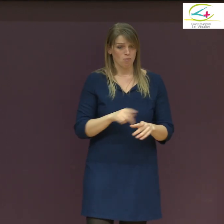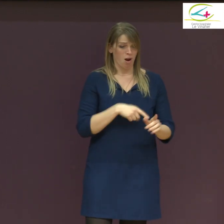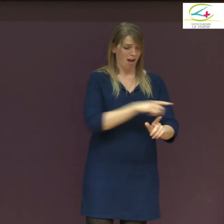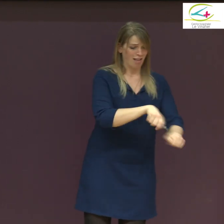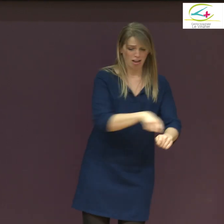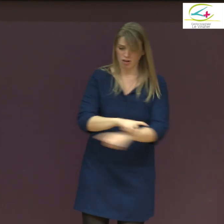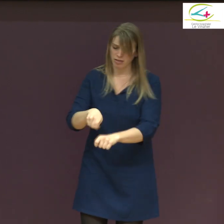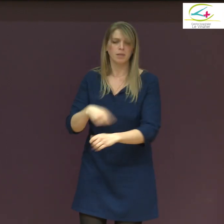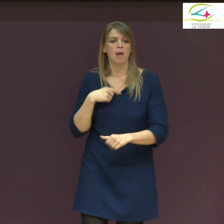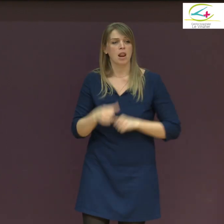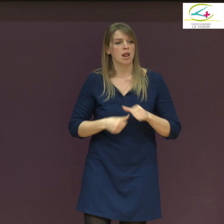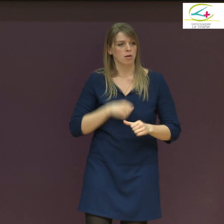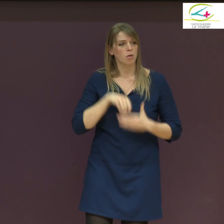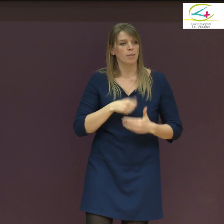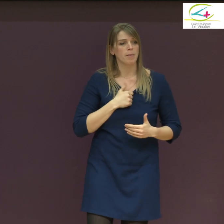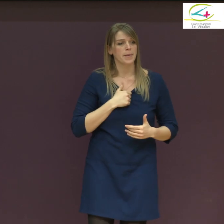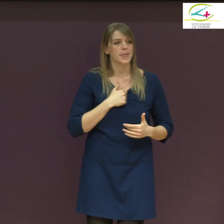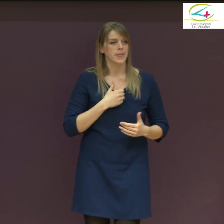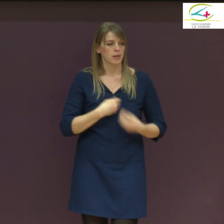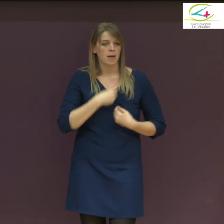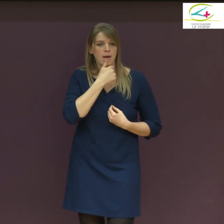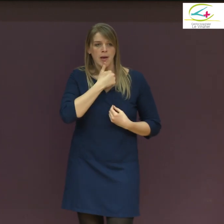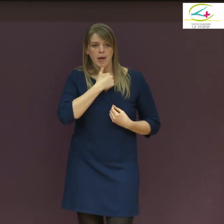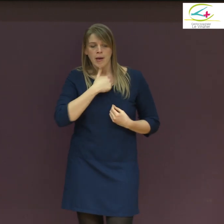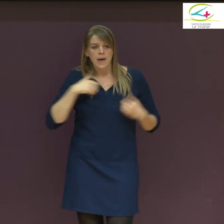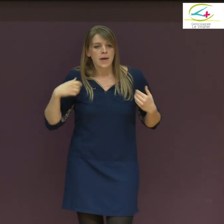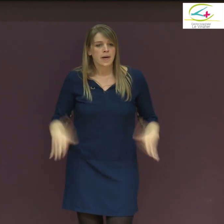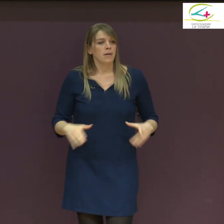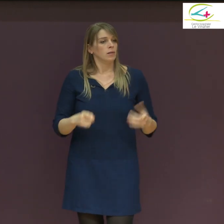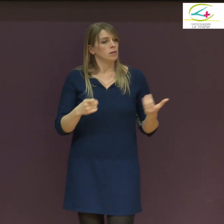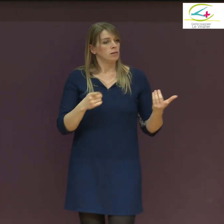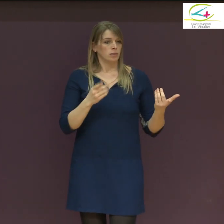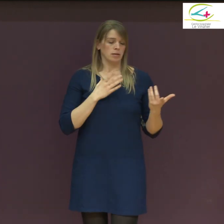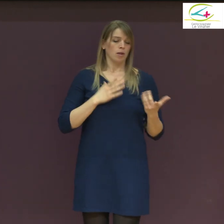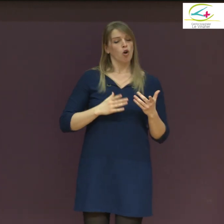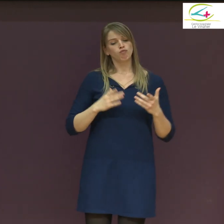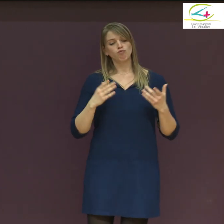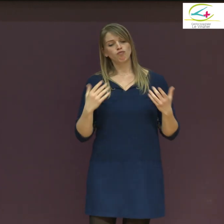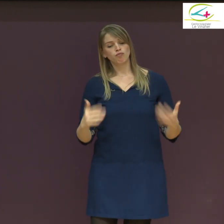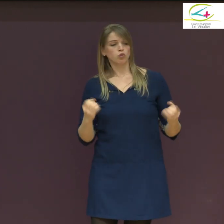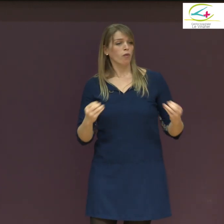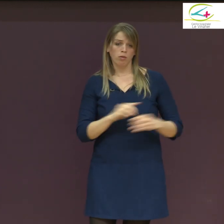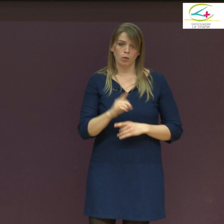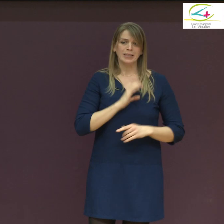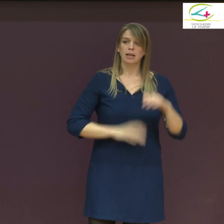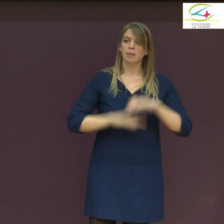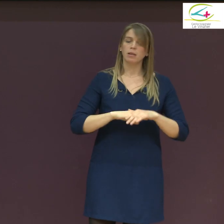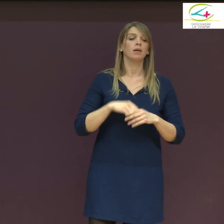eux, là, et qu'on essaie de limiter au maximum. La deuxième chose à laquelle vous